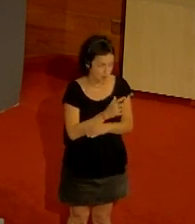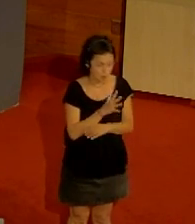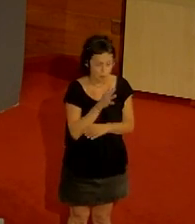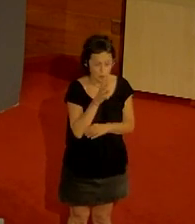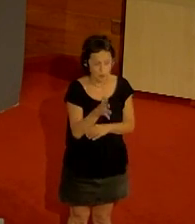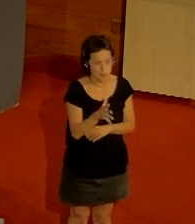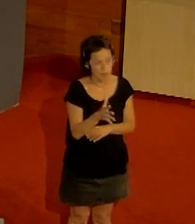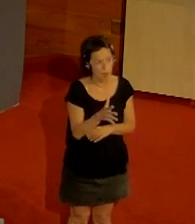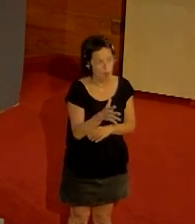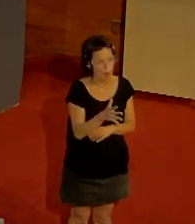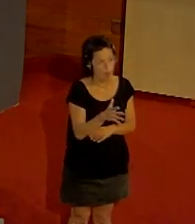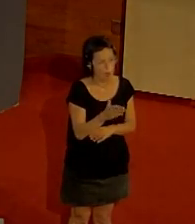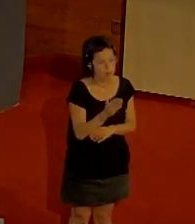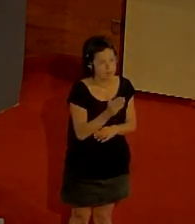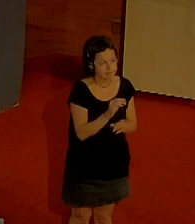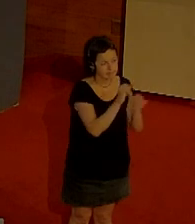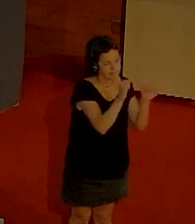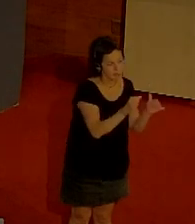blanco o negro, ¿no? De alguna manera.